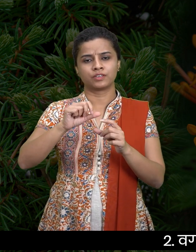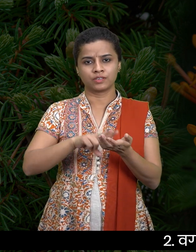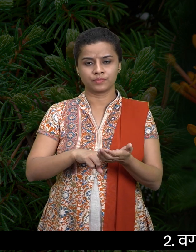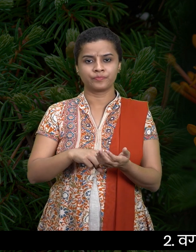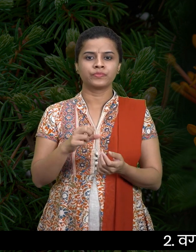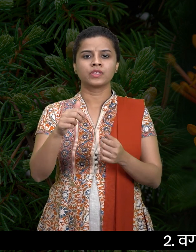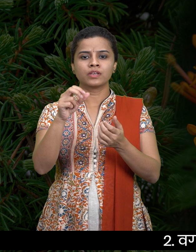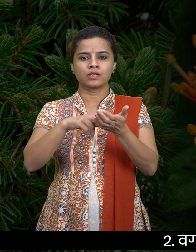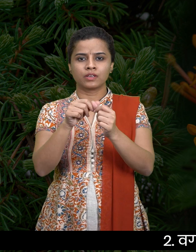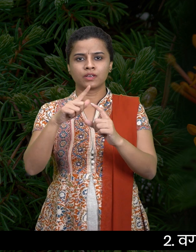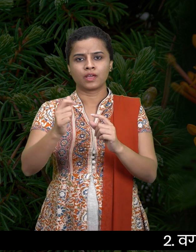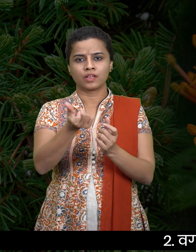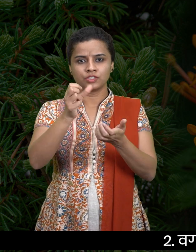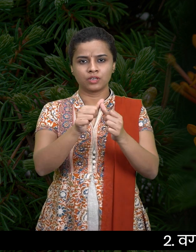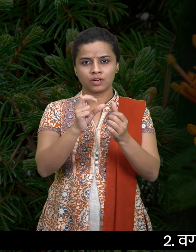वर्गीकरणाची नैसर्गिक प्रणाली,